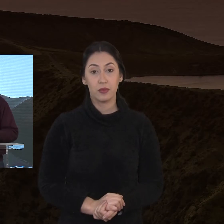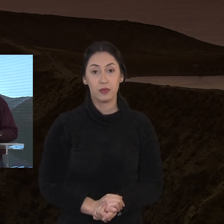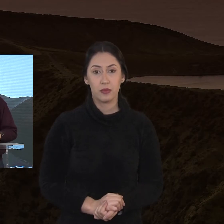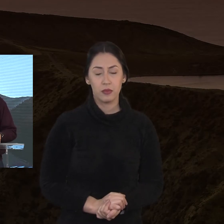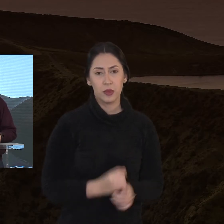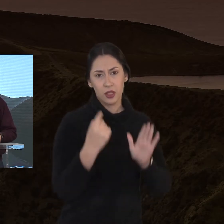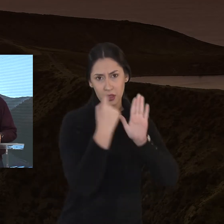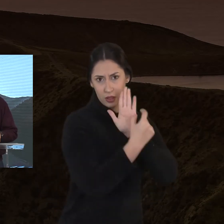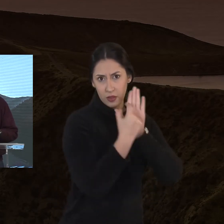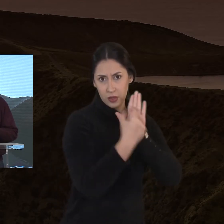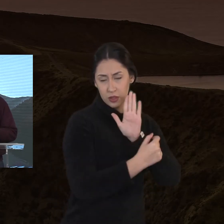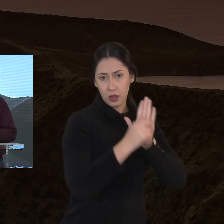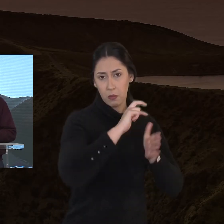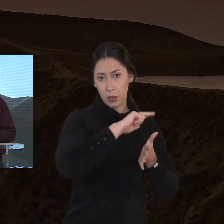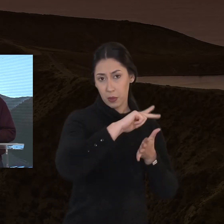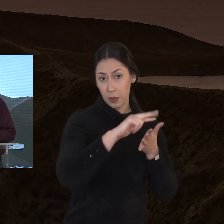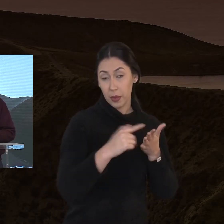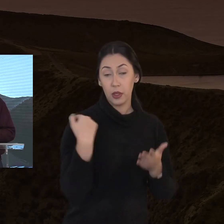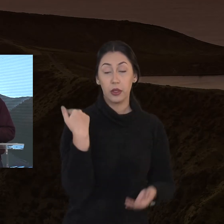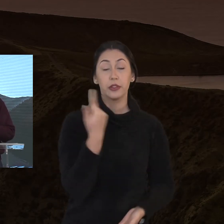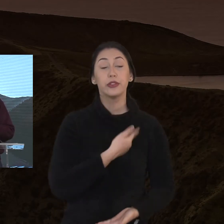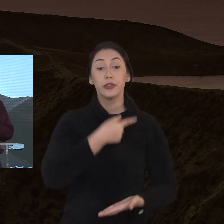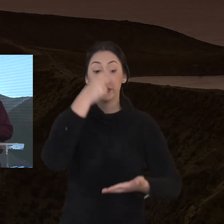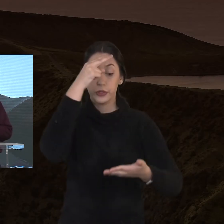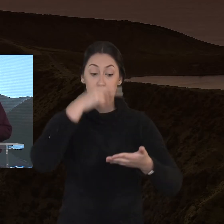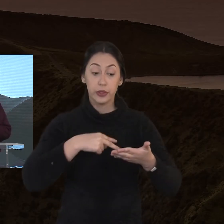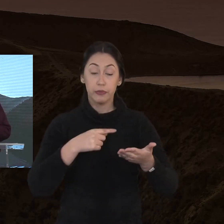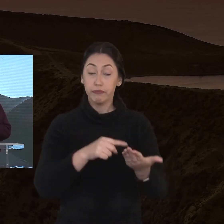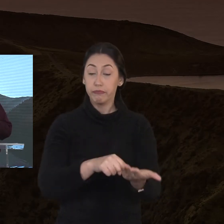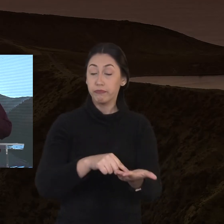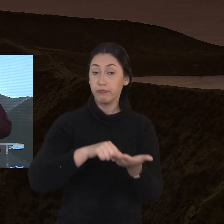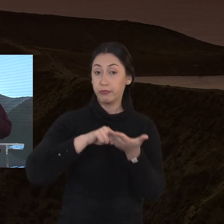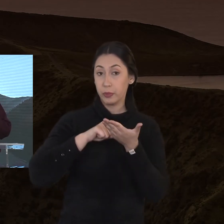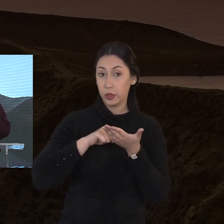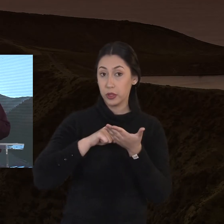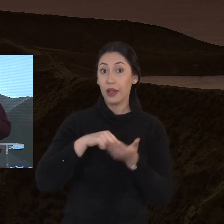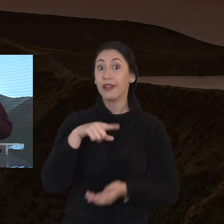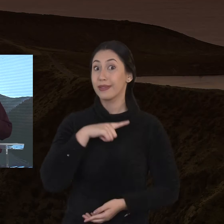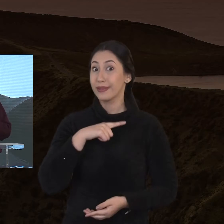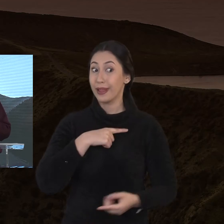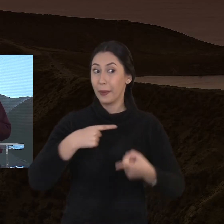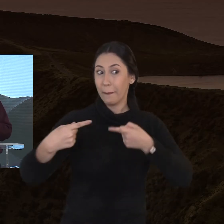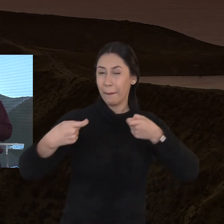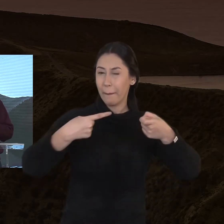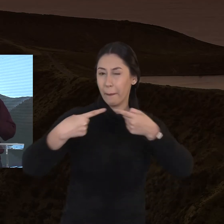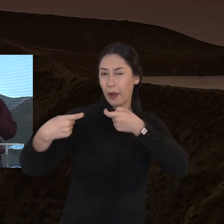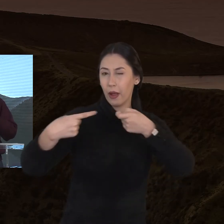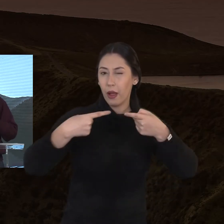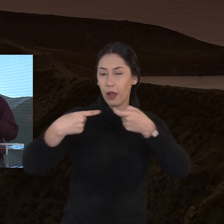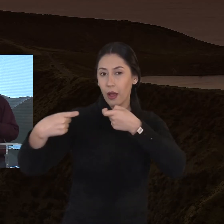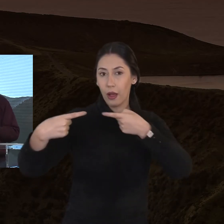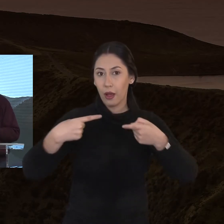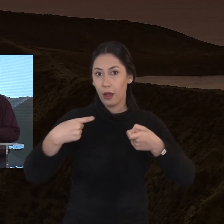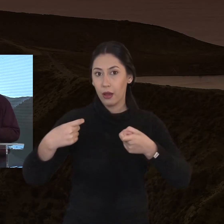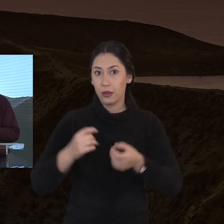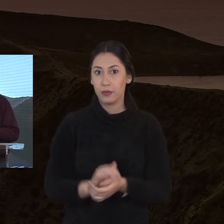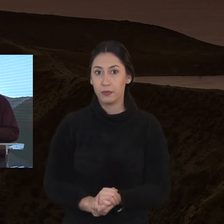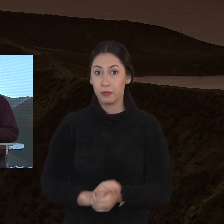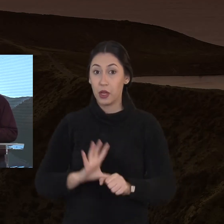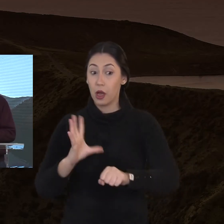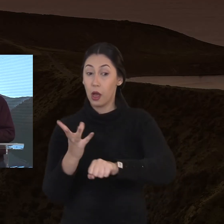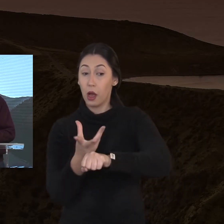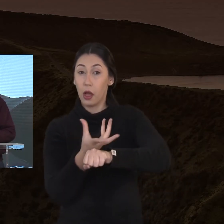esses versículos que nós acabamos um dos mostram que existe uma guerra aqui a guerra da